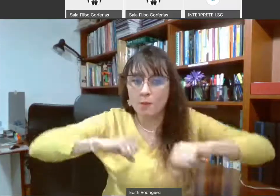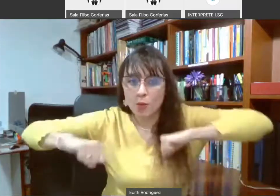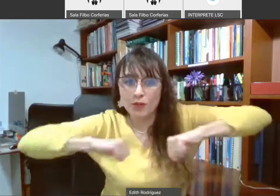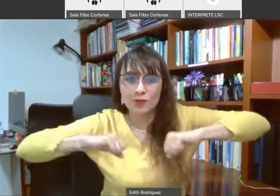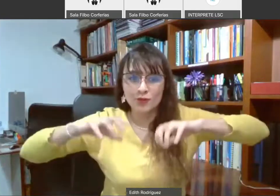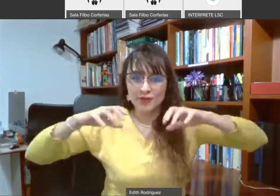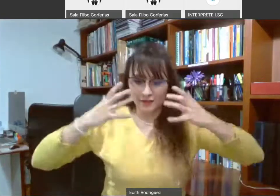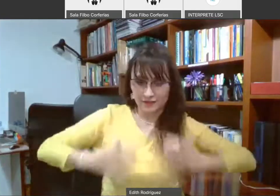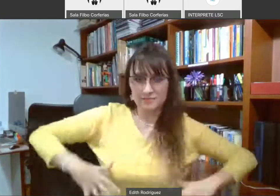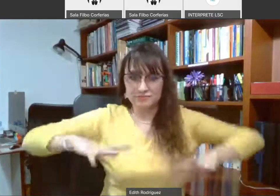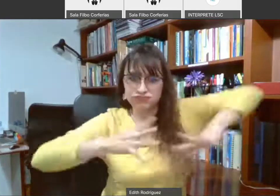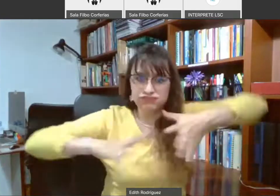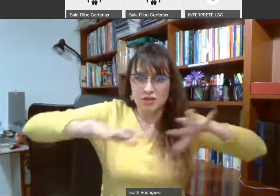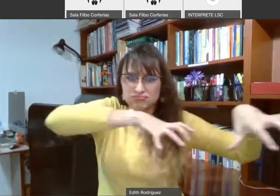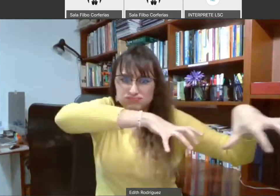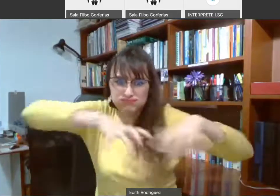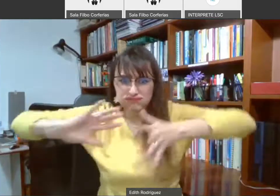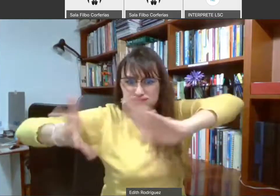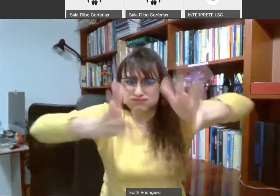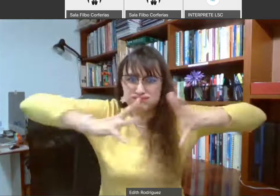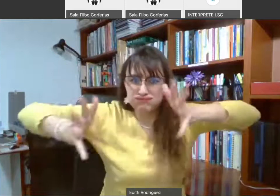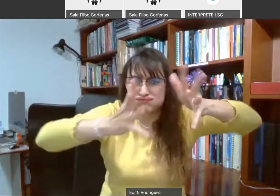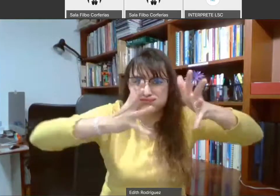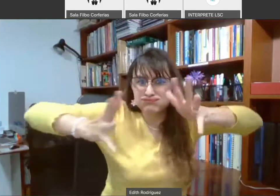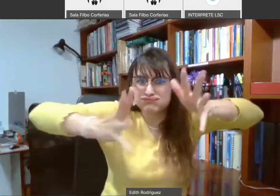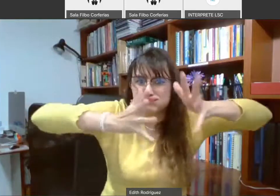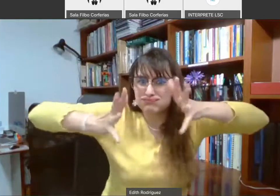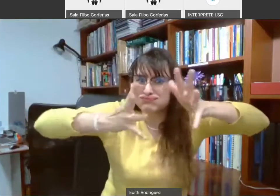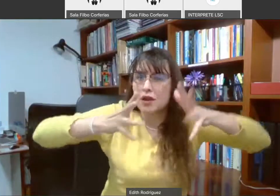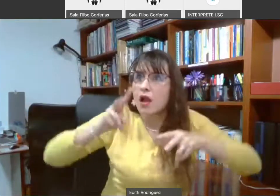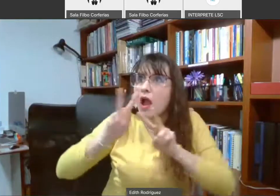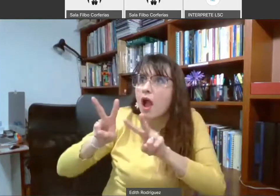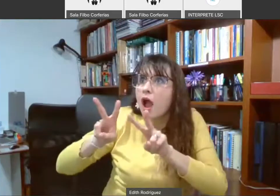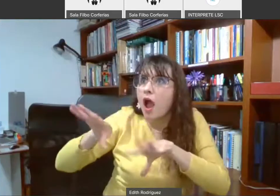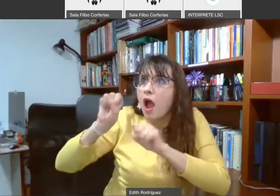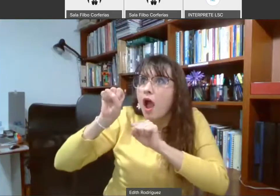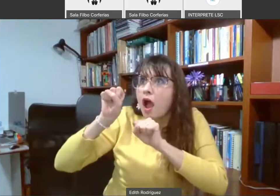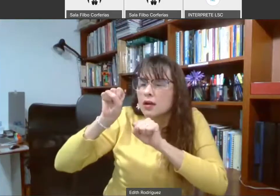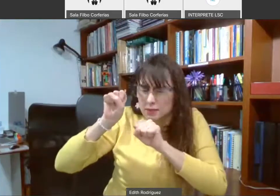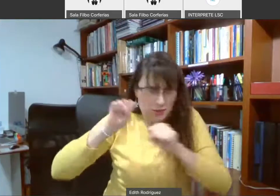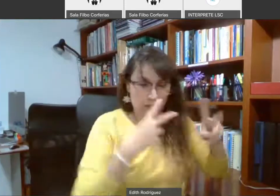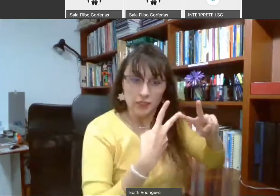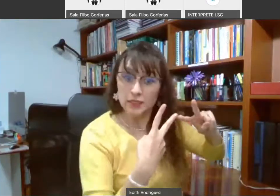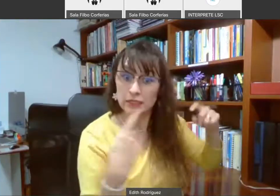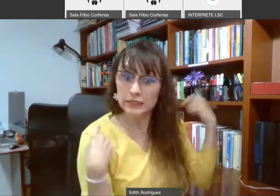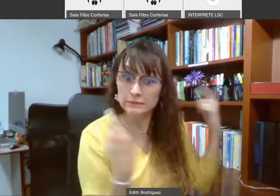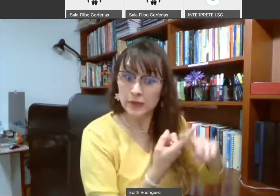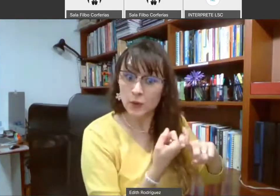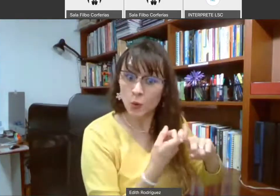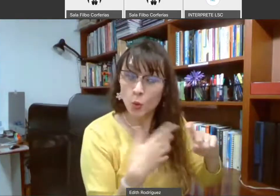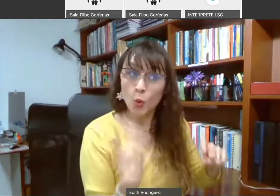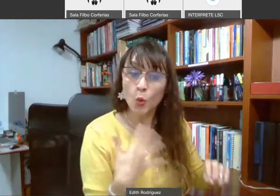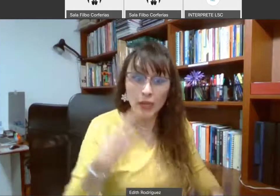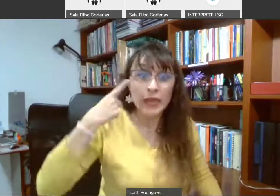la literatura visual, me permite a mí poder moverme por el mundo, poder interactuar,